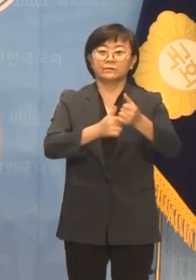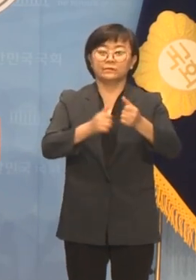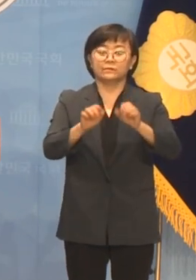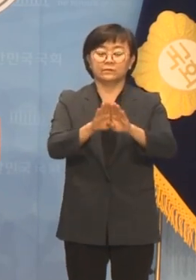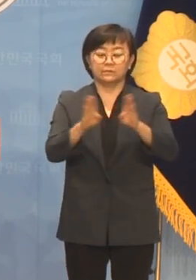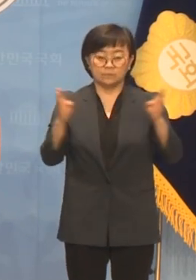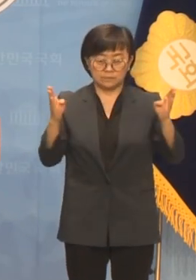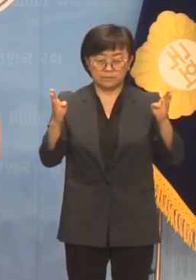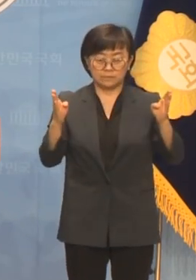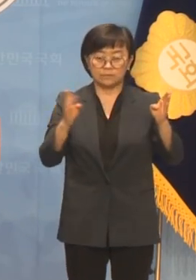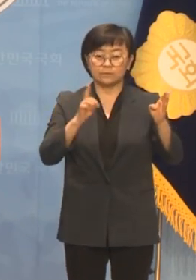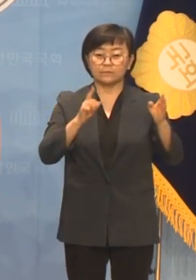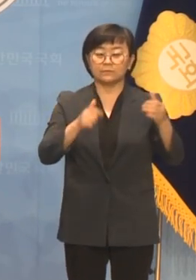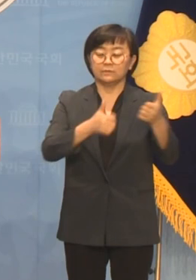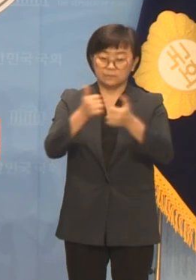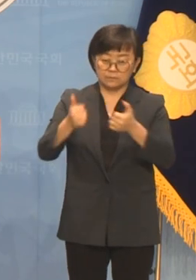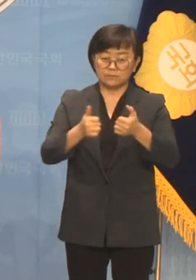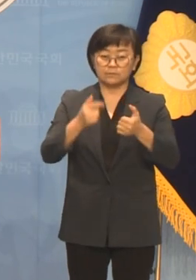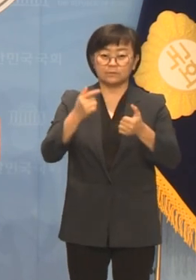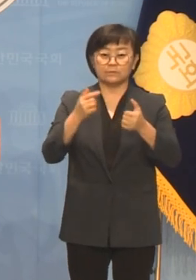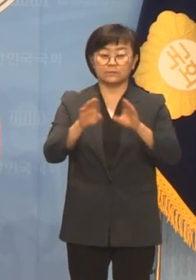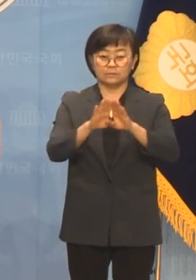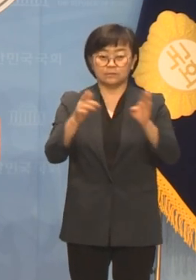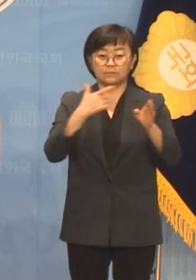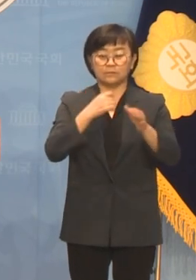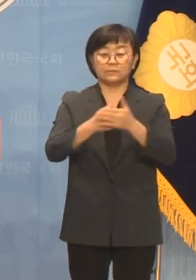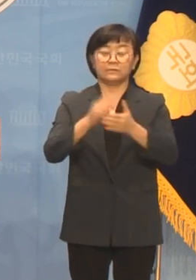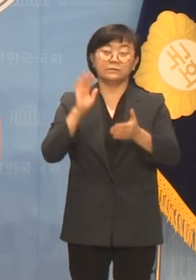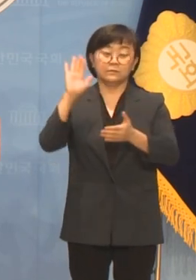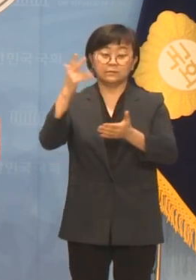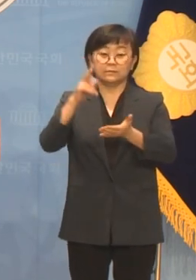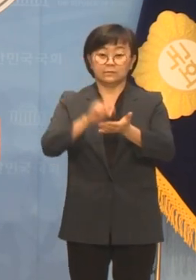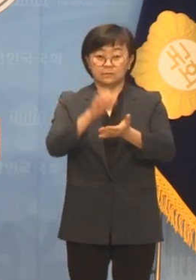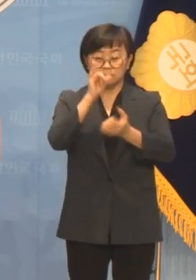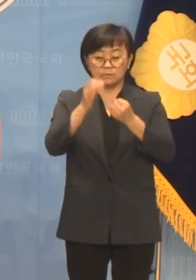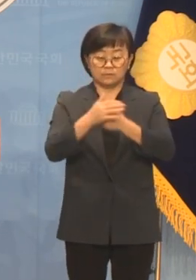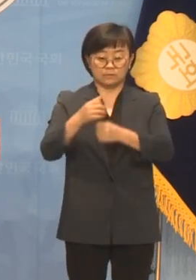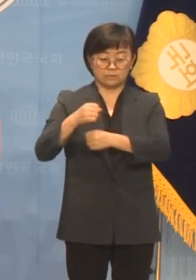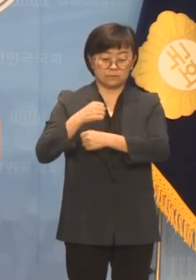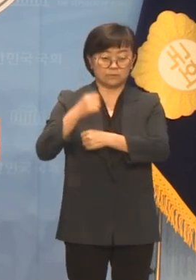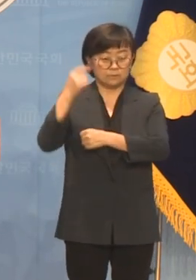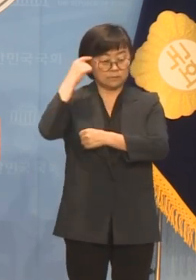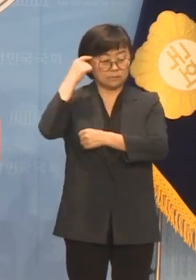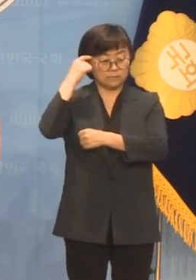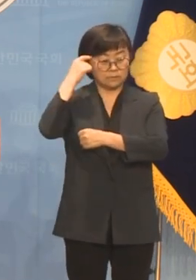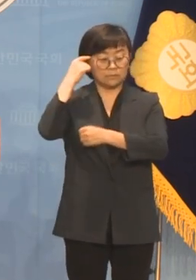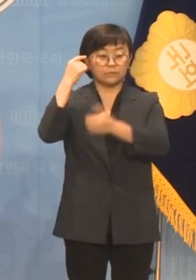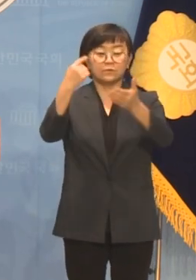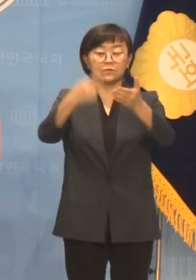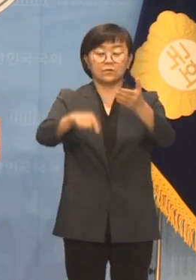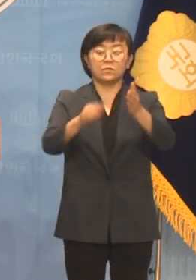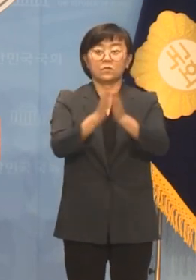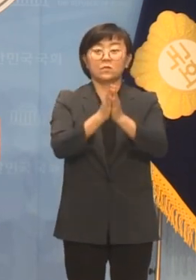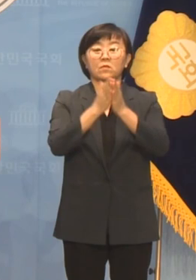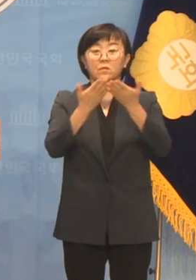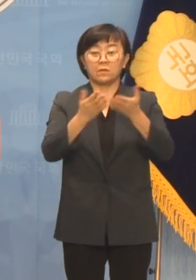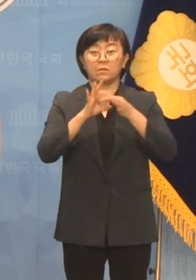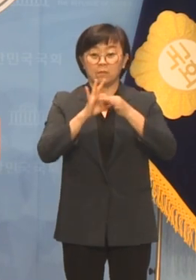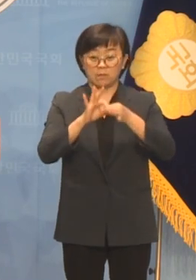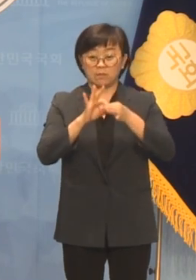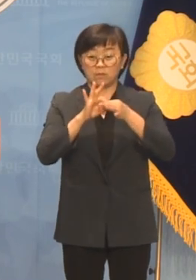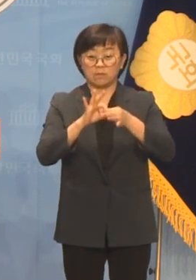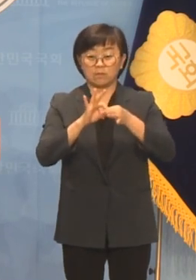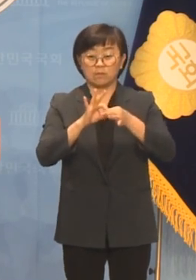열자라고 얘기를 했습니다. 왜냐하면은 최근에 문제가 됐던 군 정신전력 교육교재에